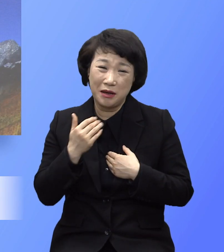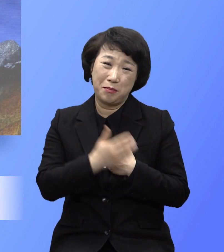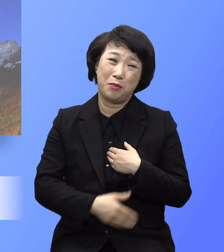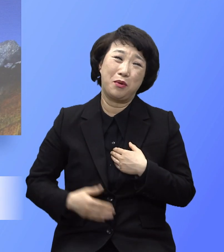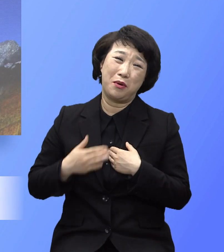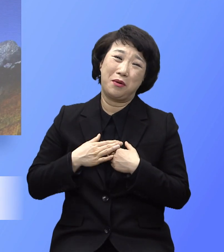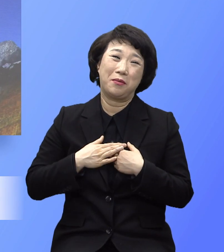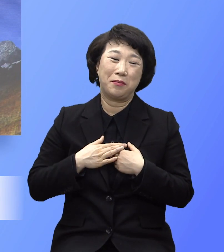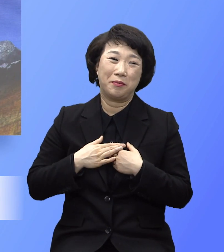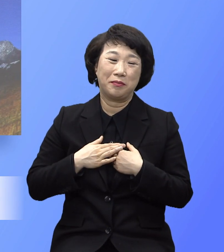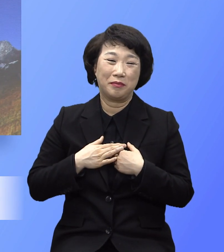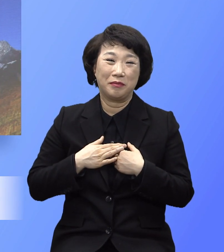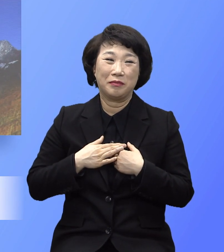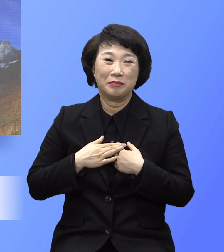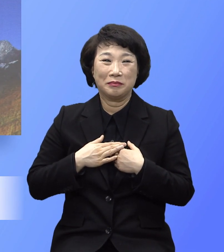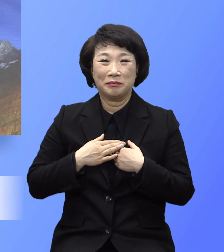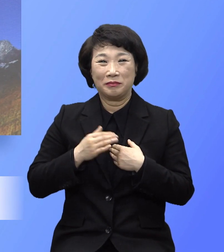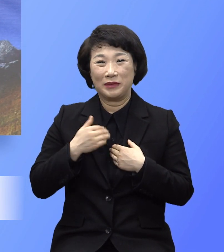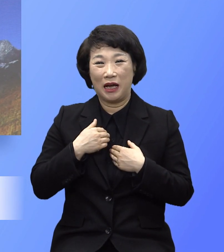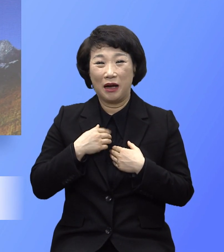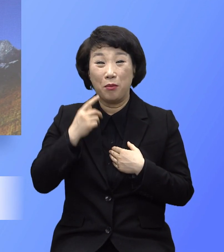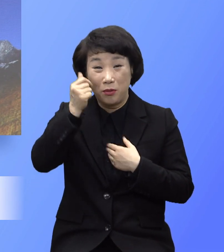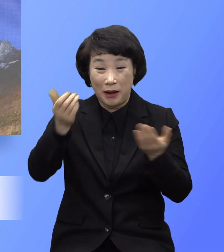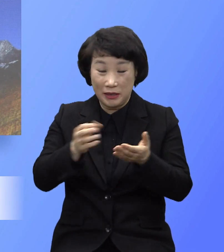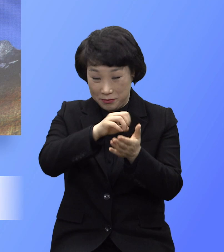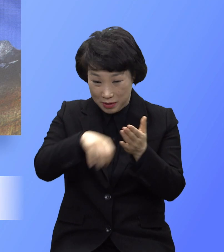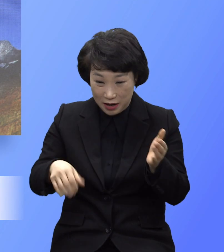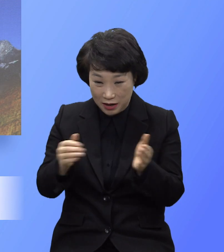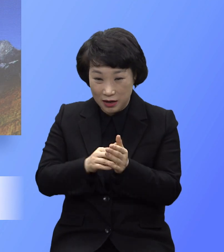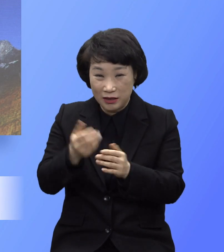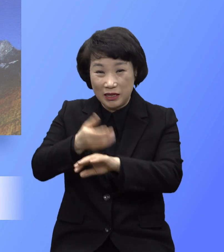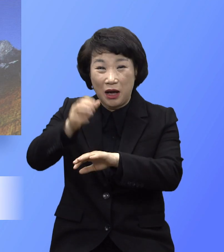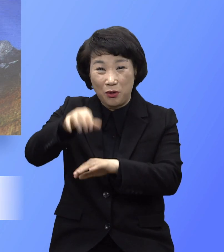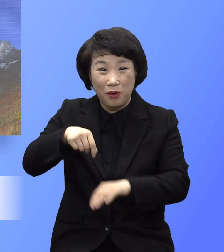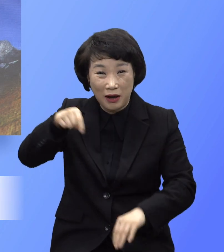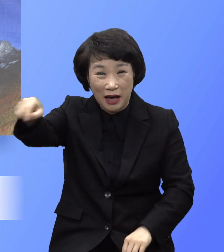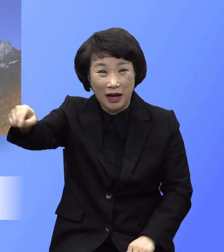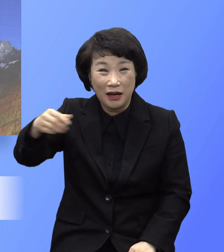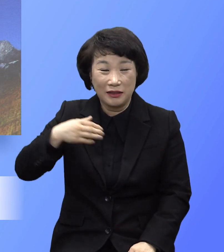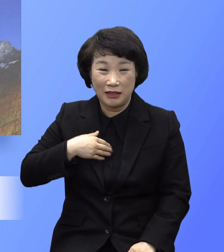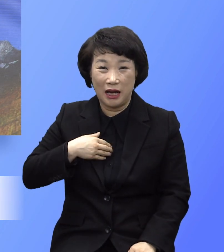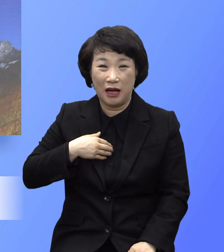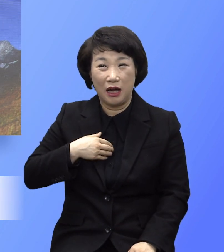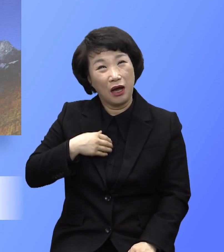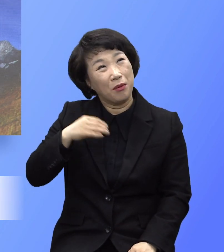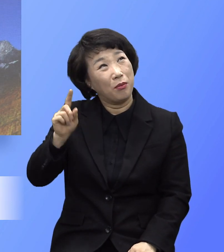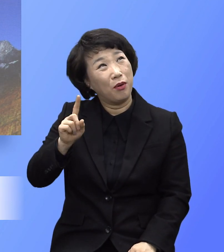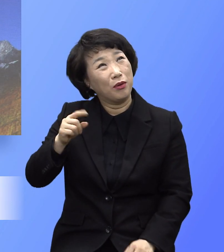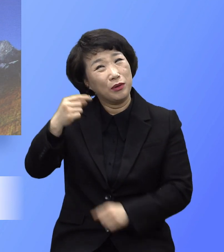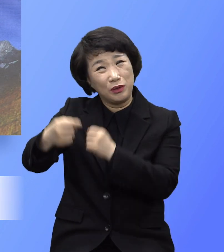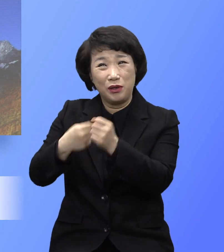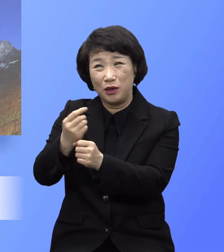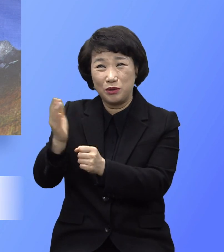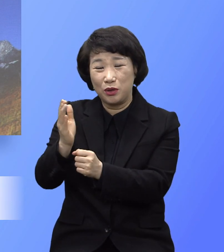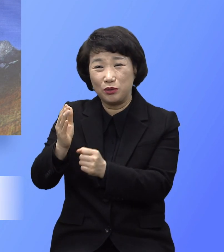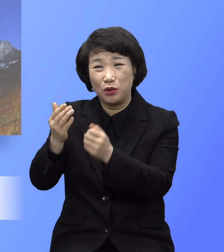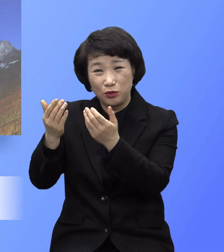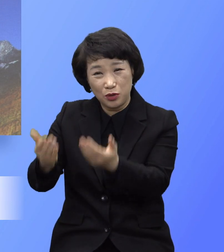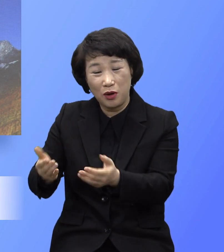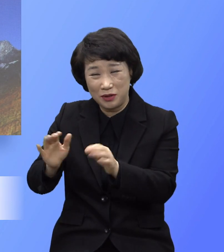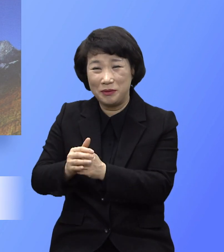몸, 그렇지, 목회 내던지고 다른 데 가서 뭐 한 1년 있으면